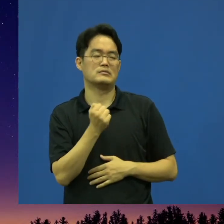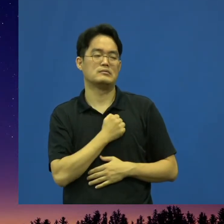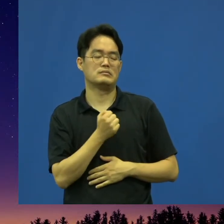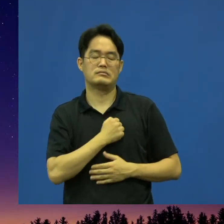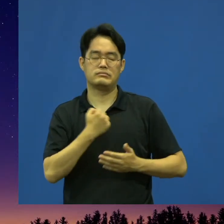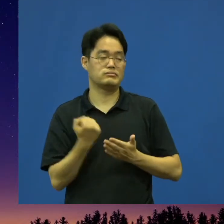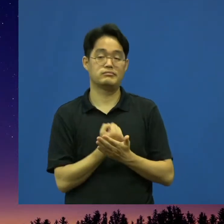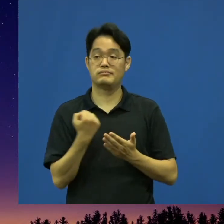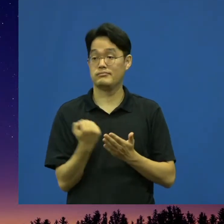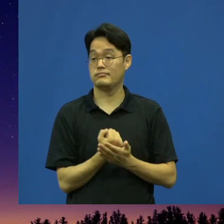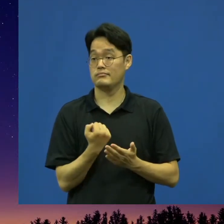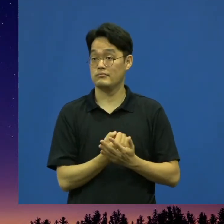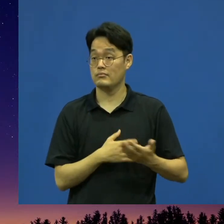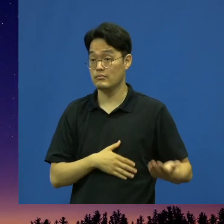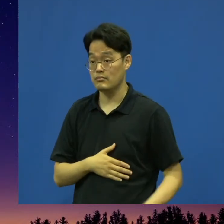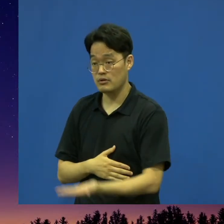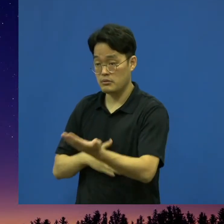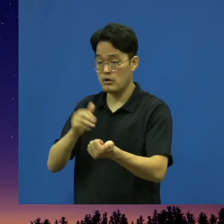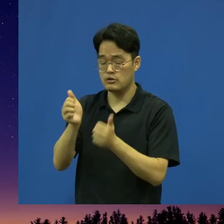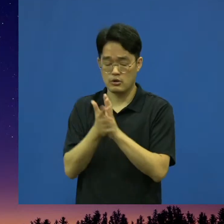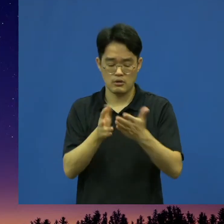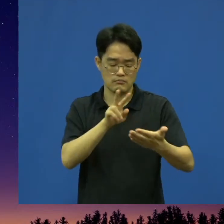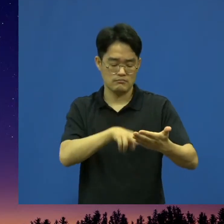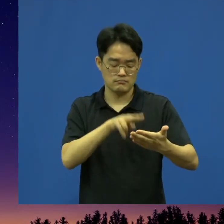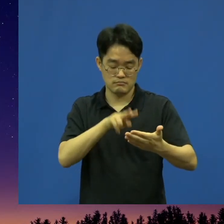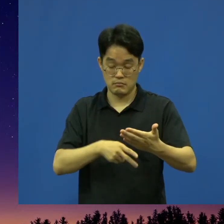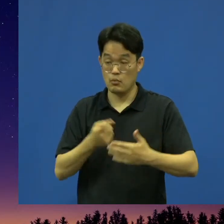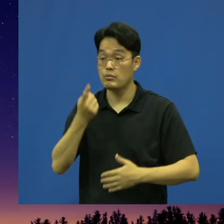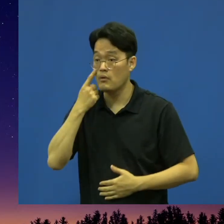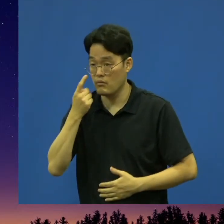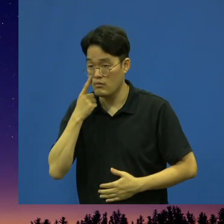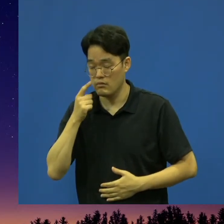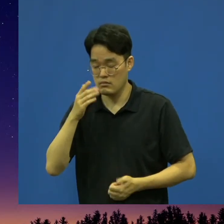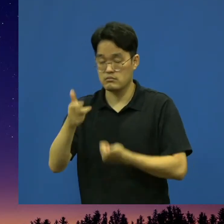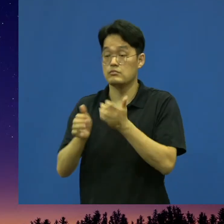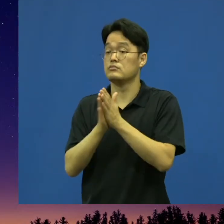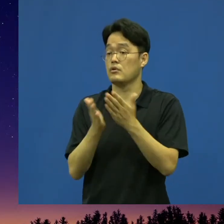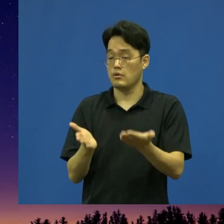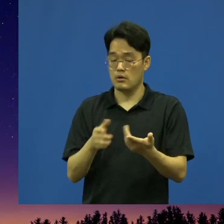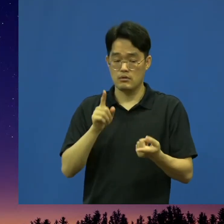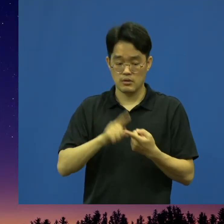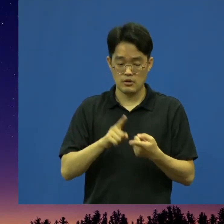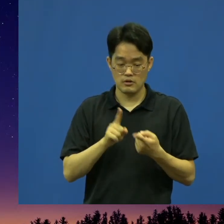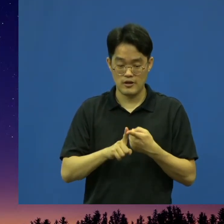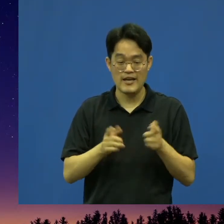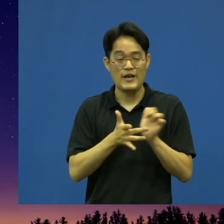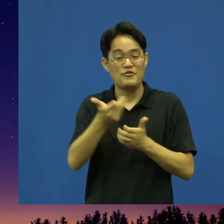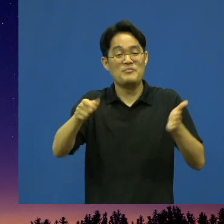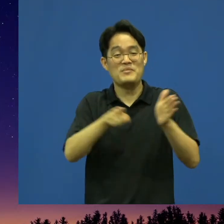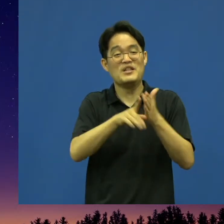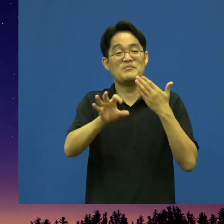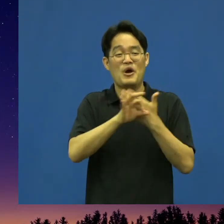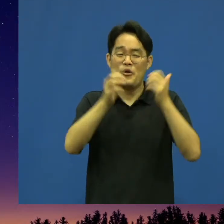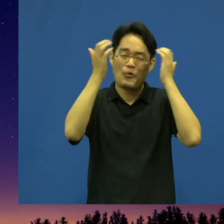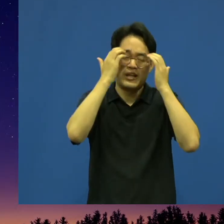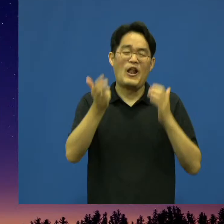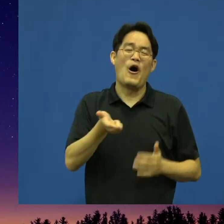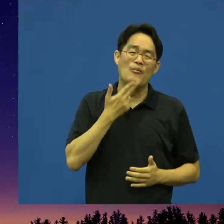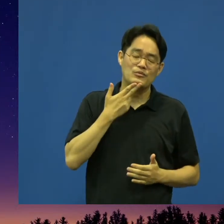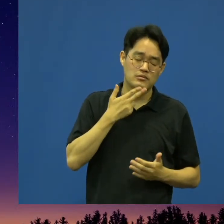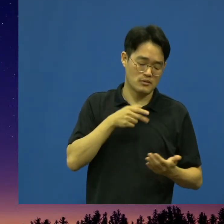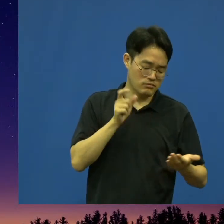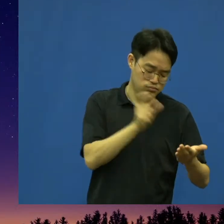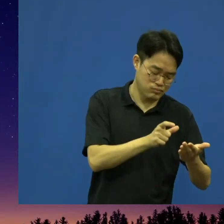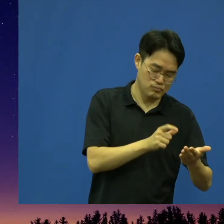여러분이 성경을 읽어보면 성경은 우리에게 그렇게 가르치지 않아요. 땅을